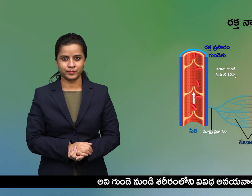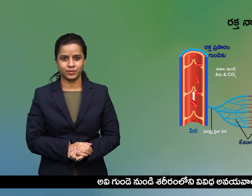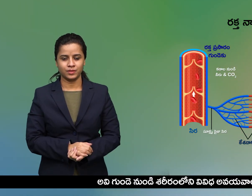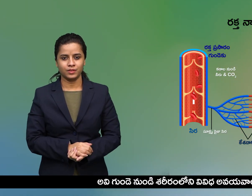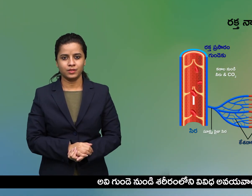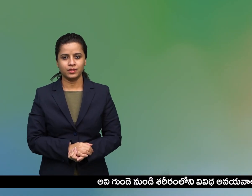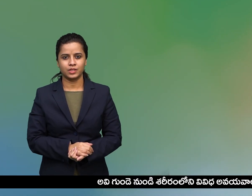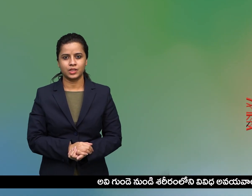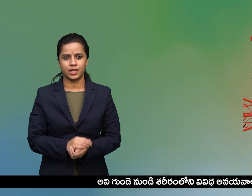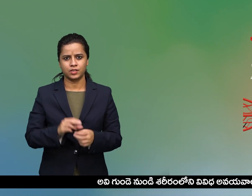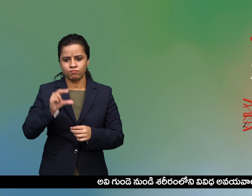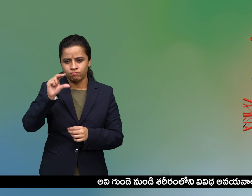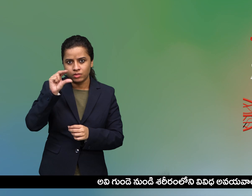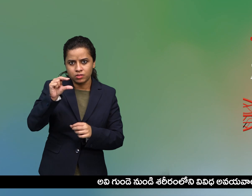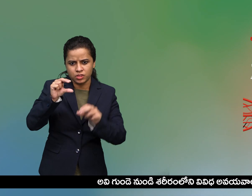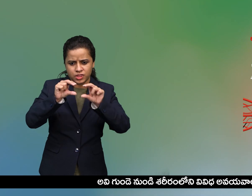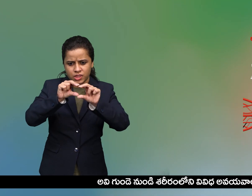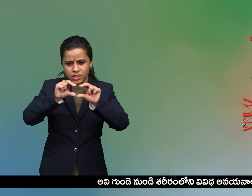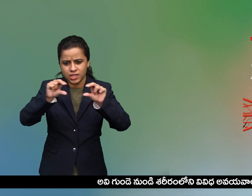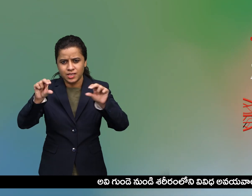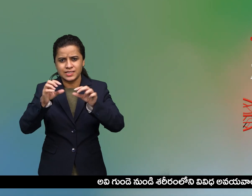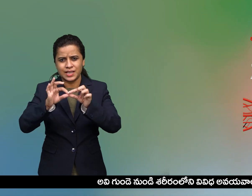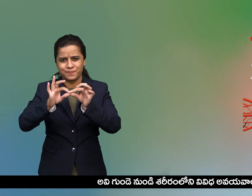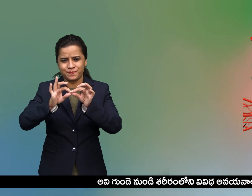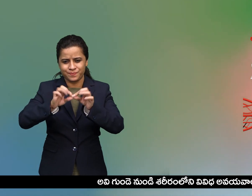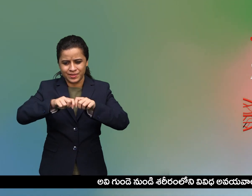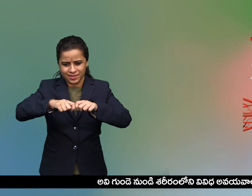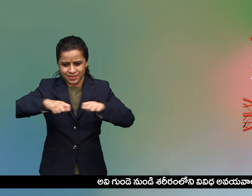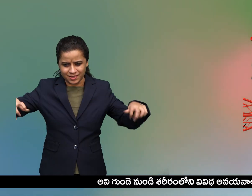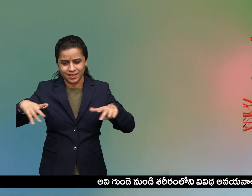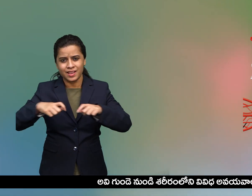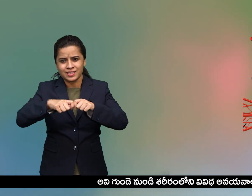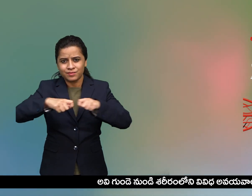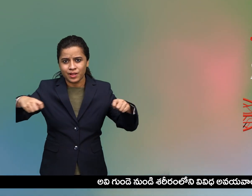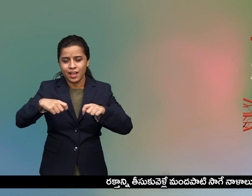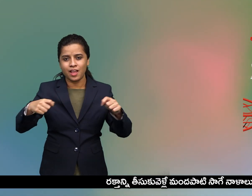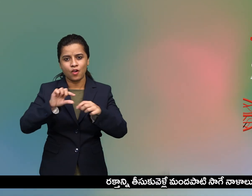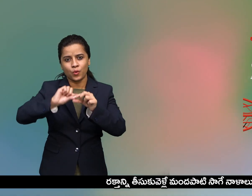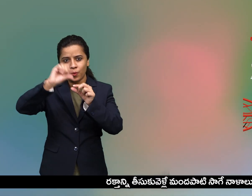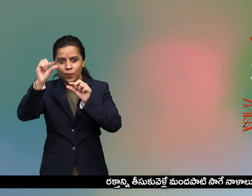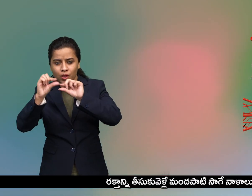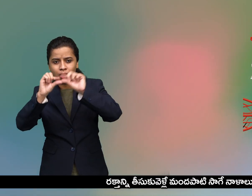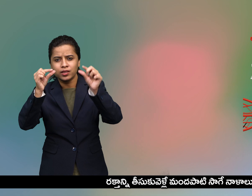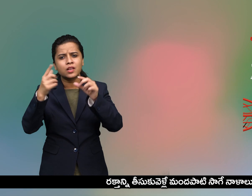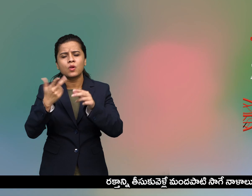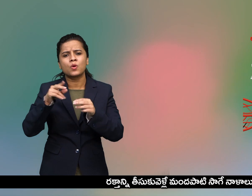అవి గుండె నుండి శరీరంలోని వివిధ అవయవాలకు రక్తాన్ని తీసుకువెళ్లే